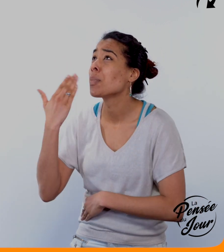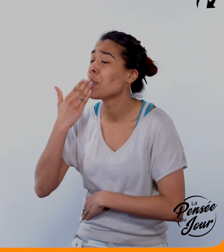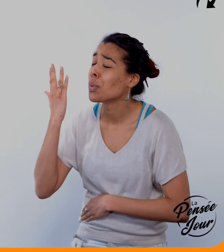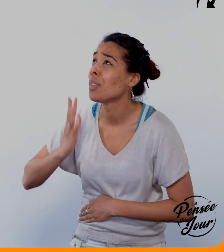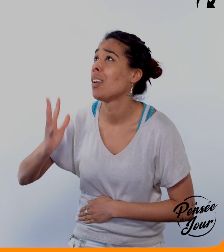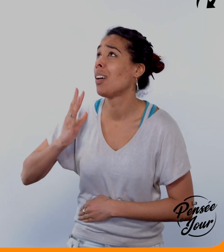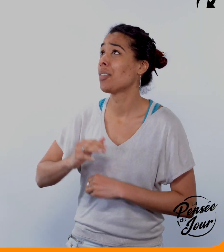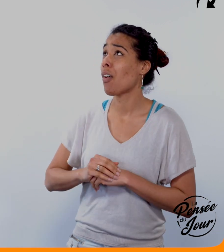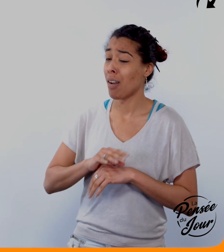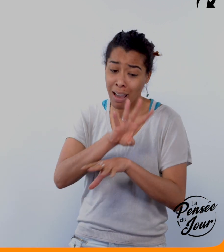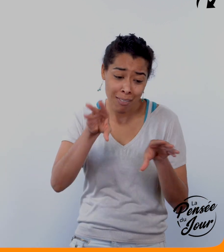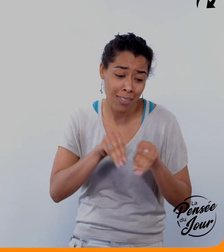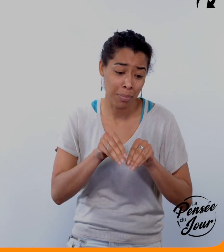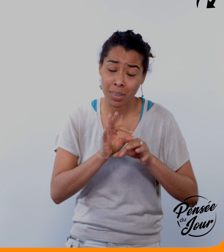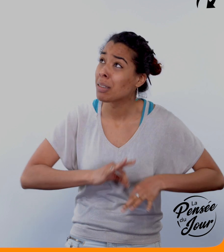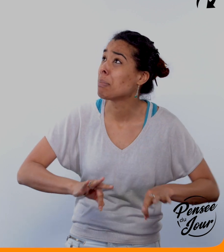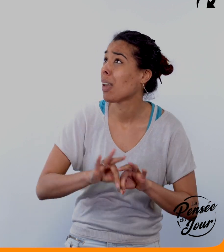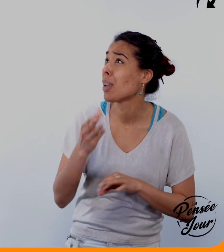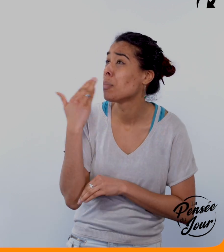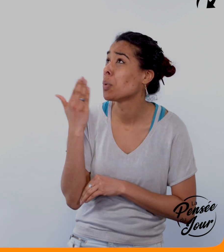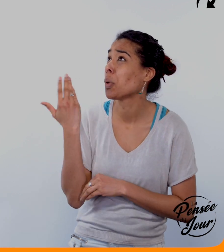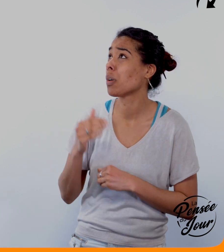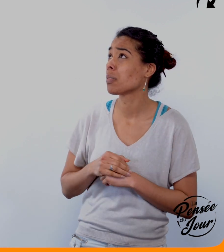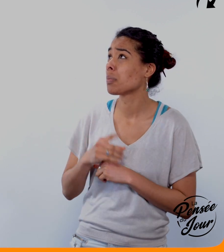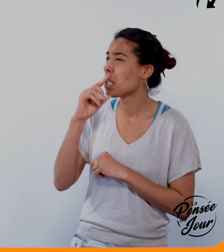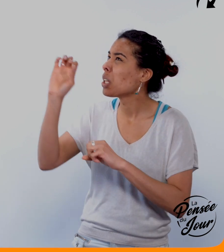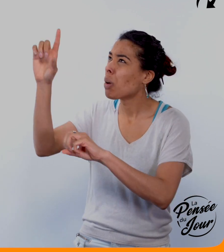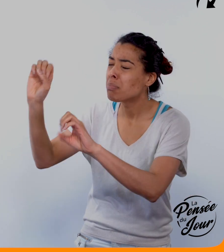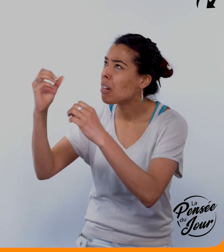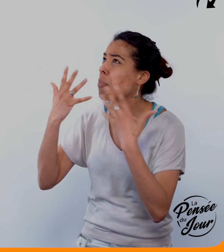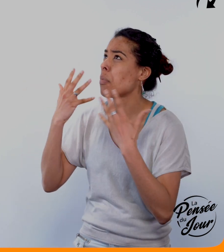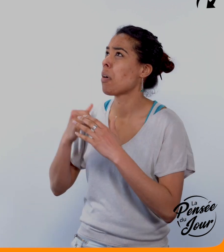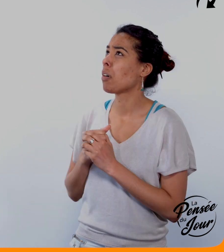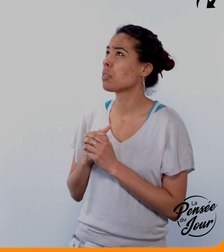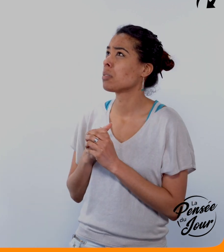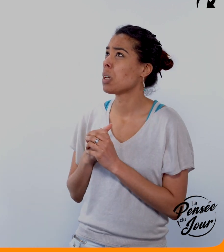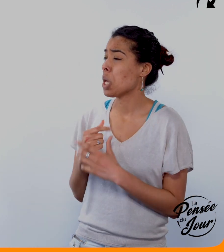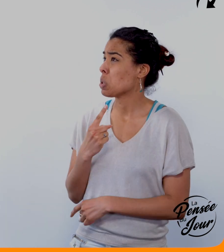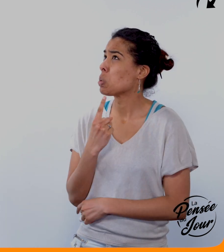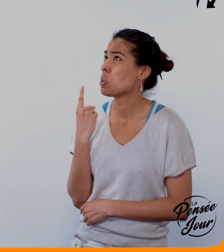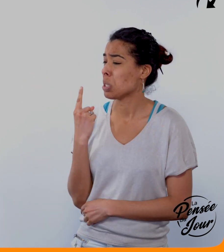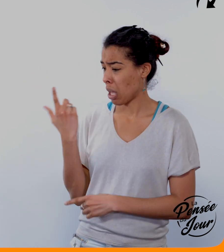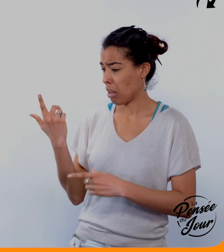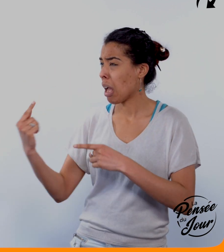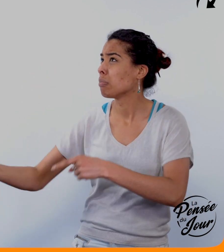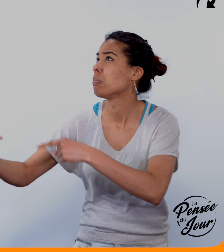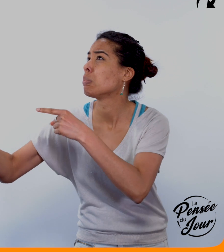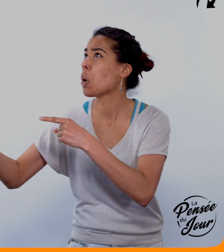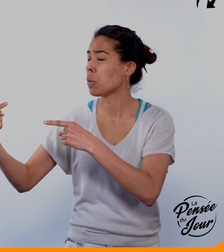pour lui et pour les siens. Il se sent abandonné par Dieu, livré entre les mains de ses adversaires, désespéré.